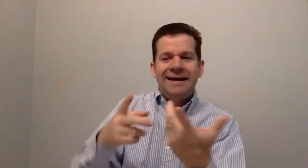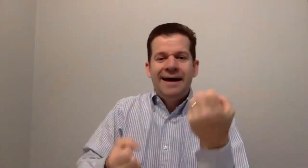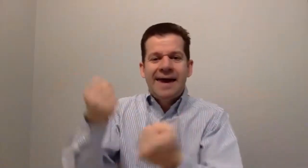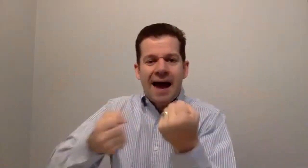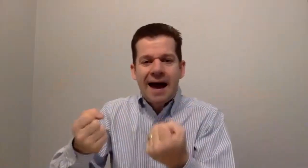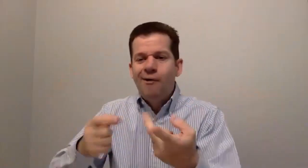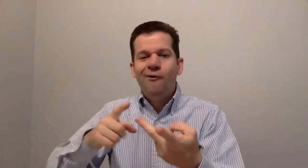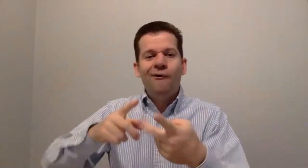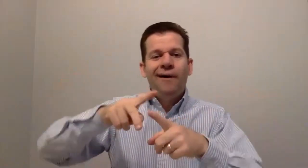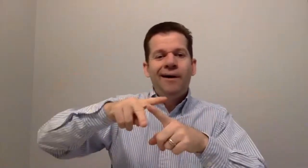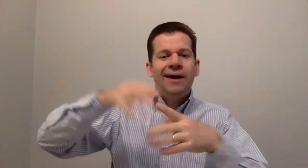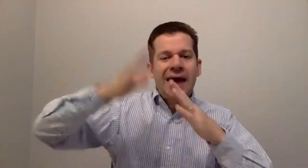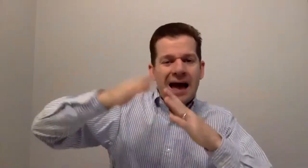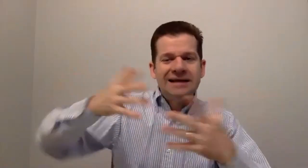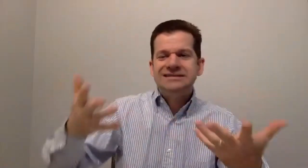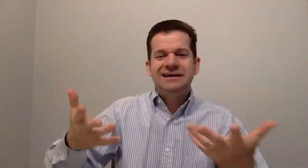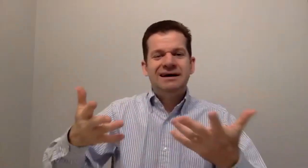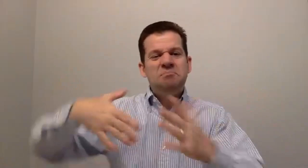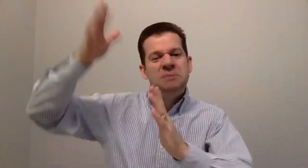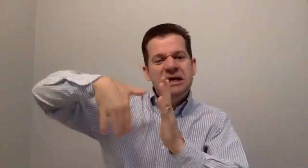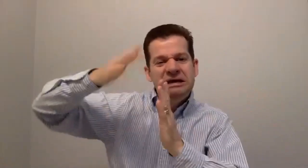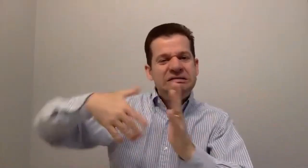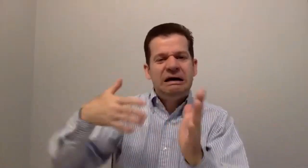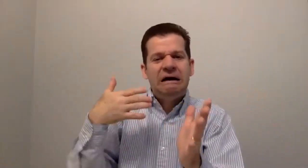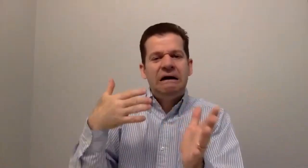repara carro, casa, pinta,